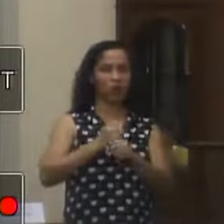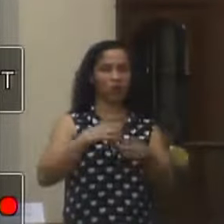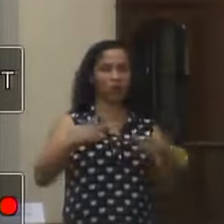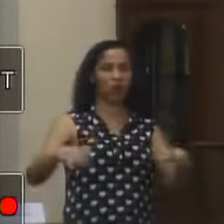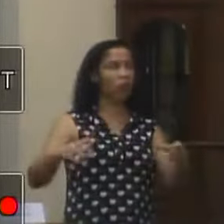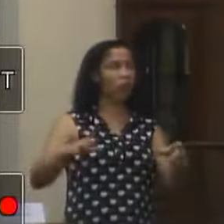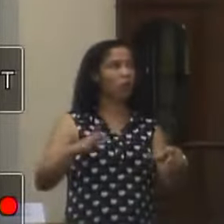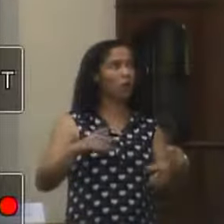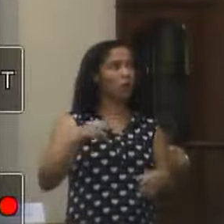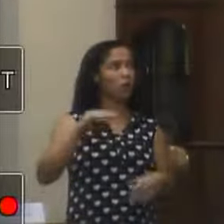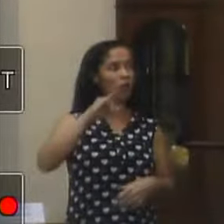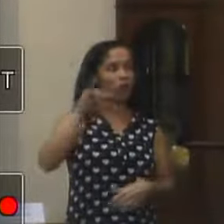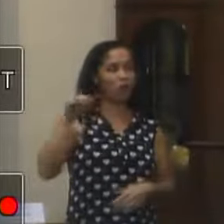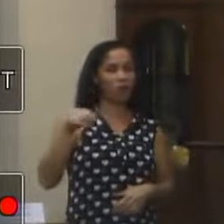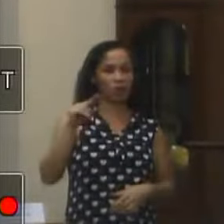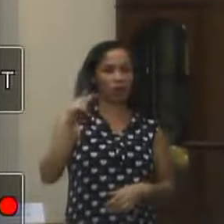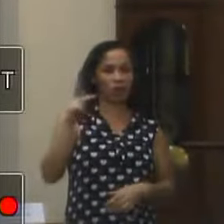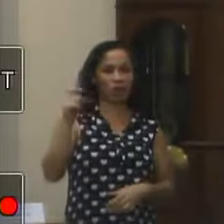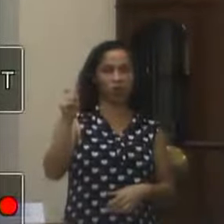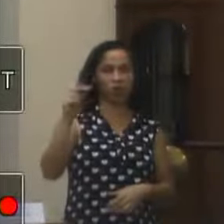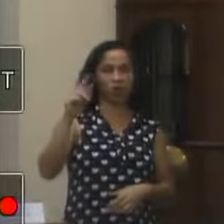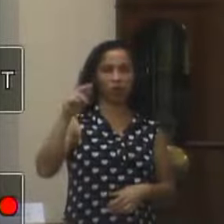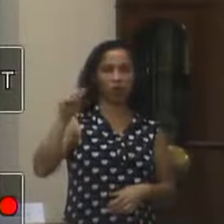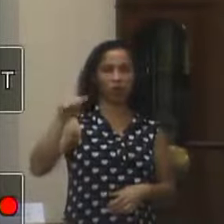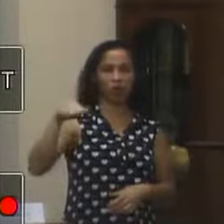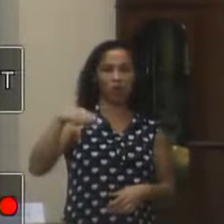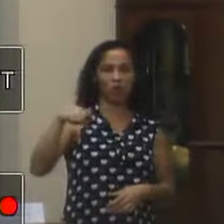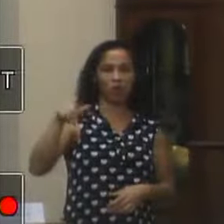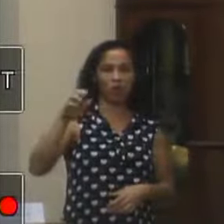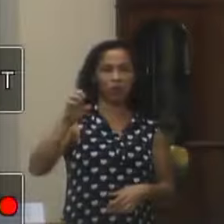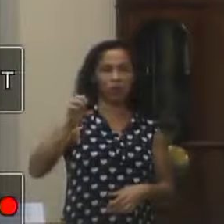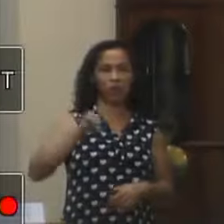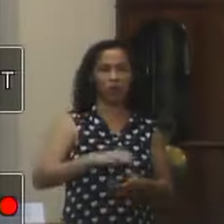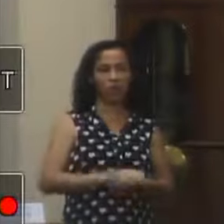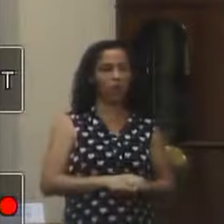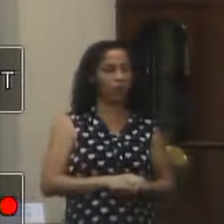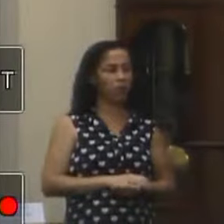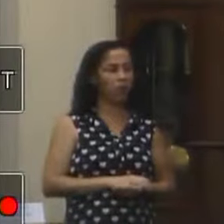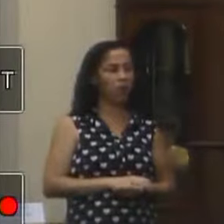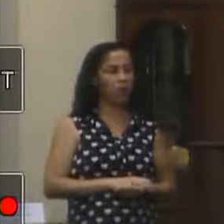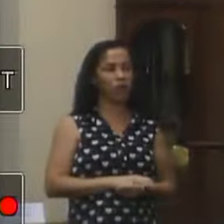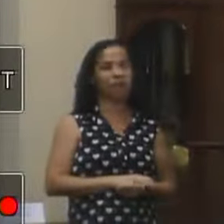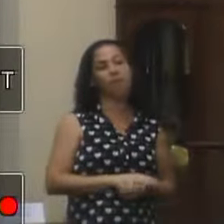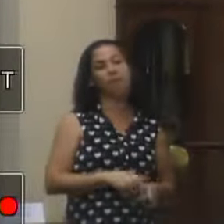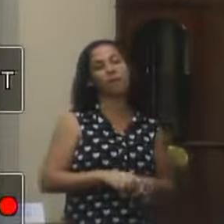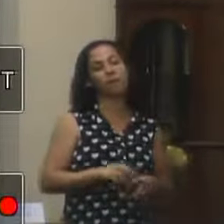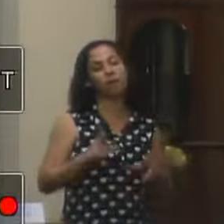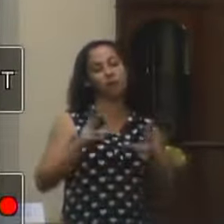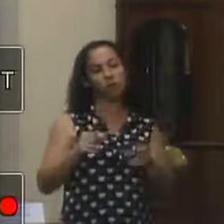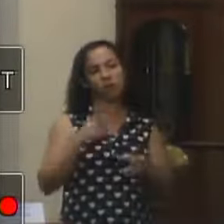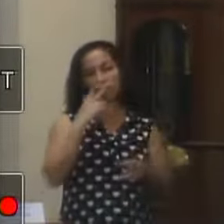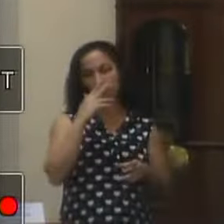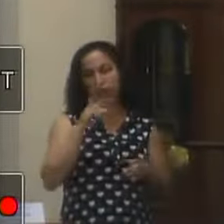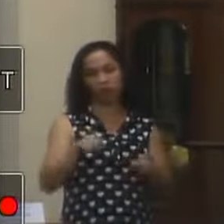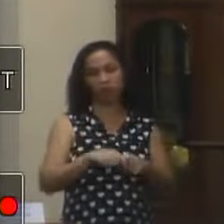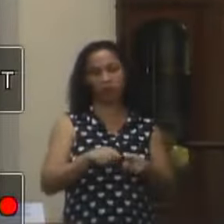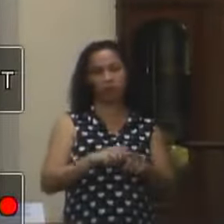Paranã merece uma UBS do porte, dessa do Espala, do porte lá de conservatório, para atender